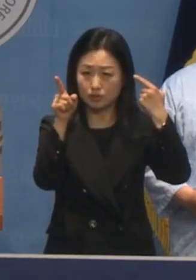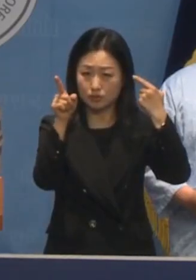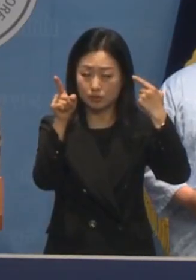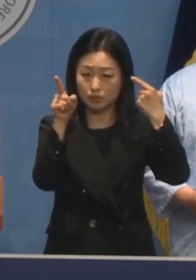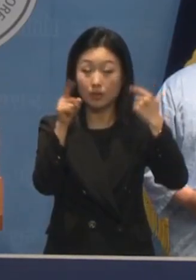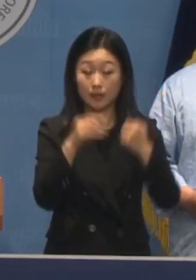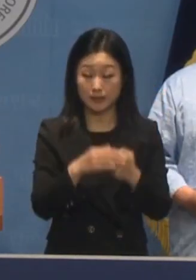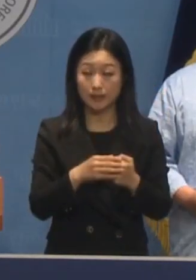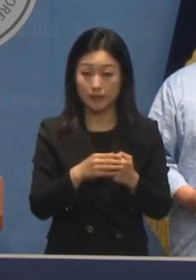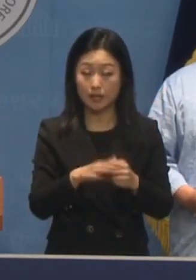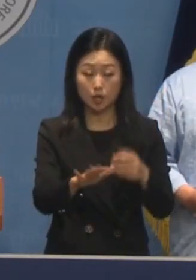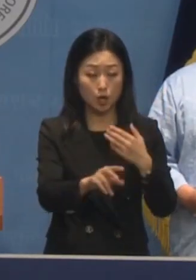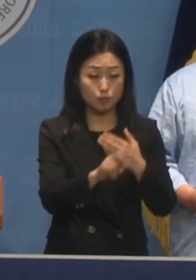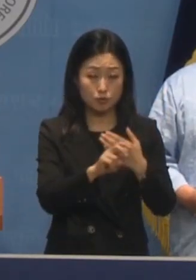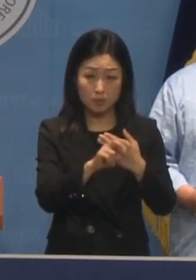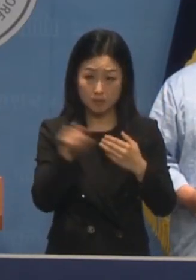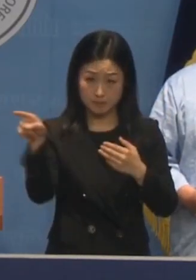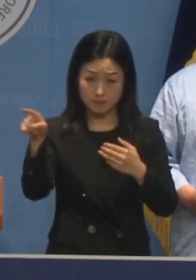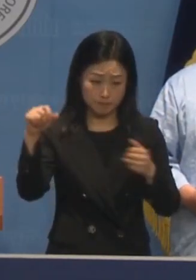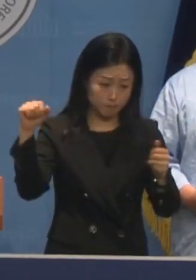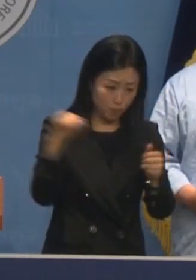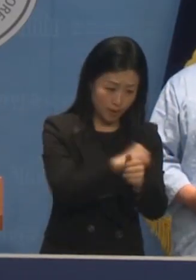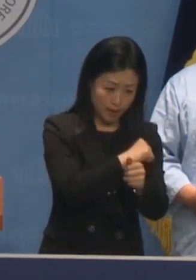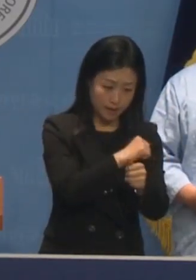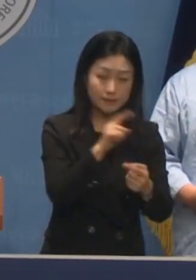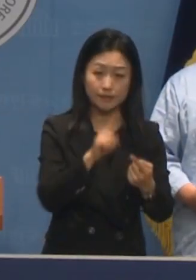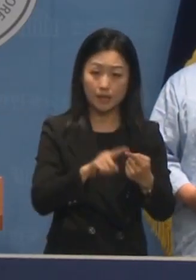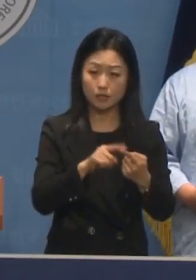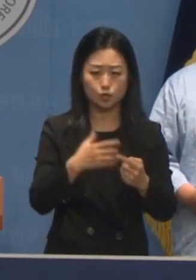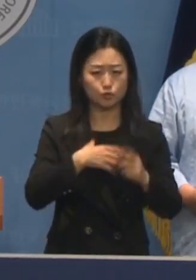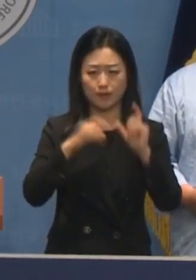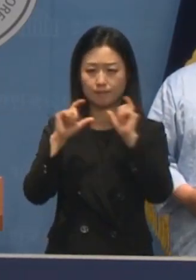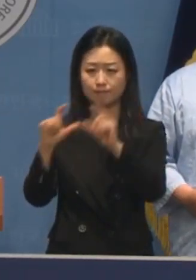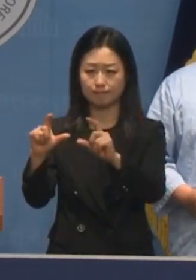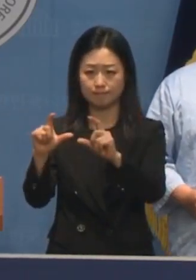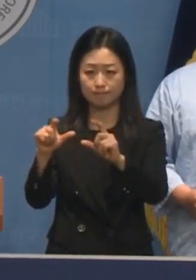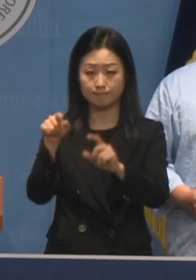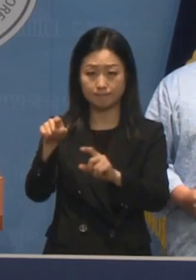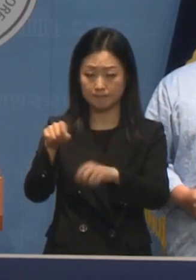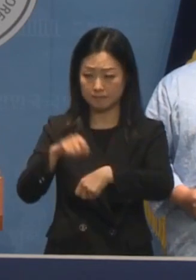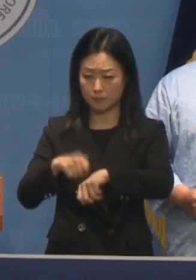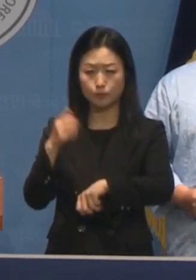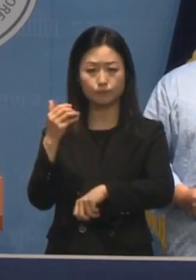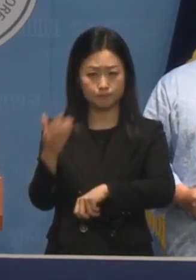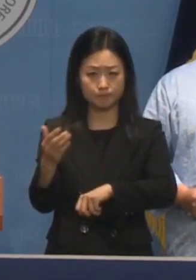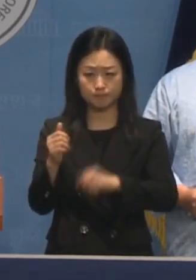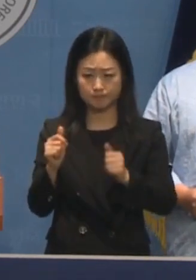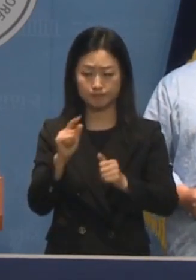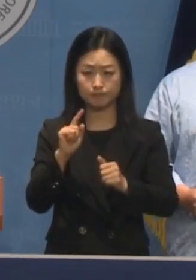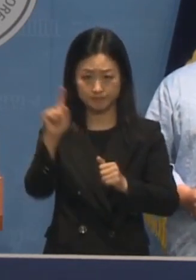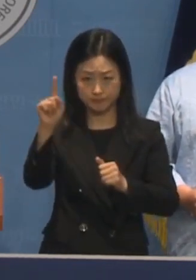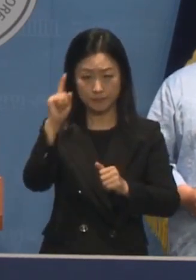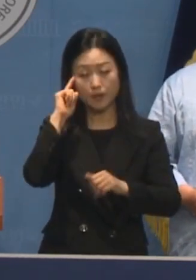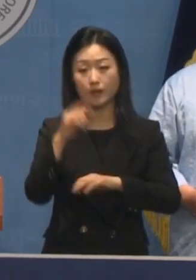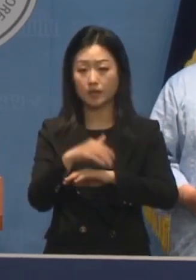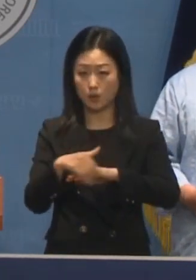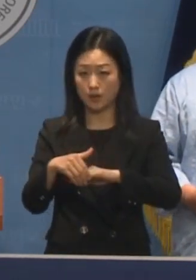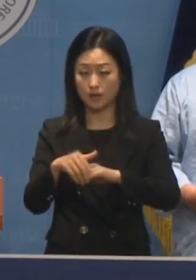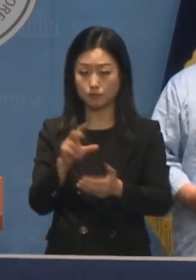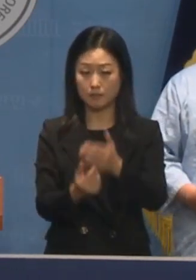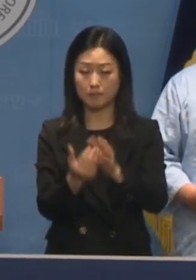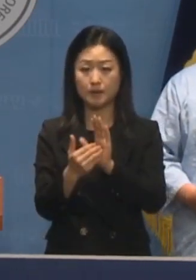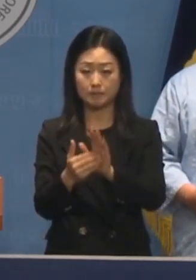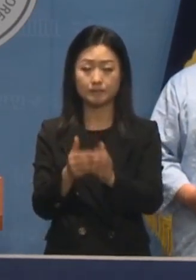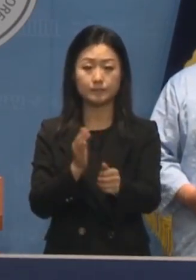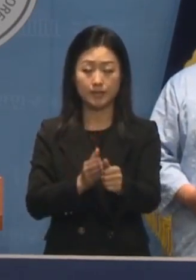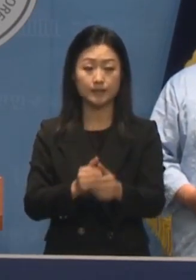경비대에 의한 불법 폭행에 대해 규탄하고 폭행 행위자와 책임자에 대한 처벌과 재발방지 대책을 촉구하고자